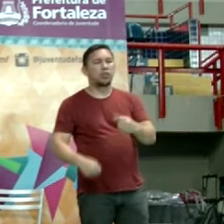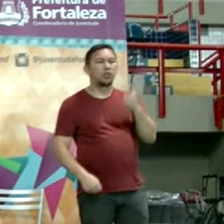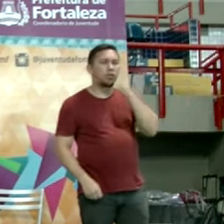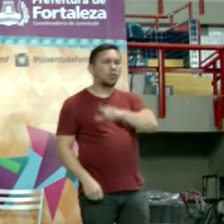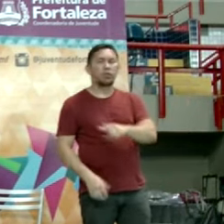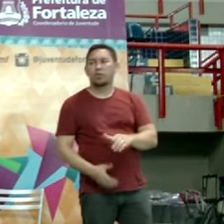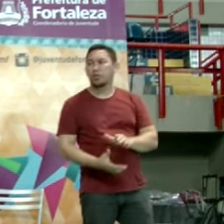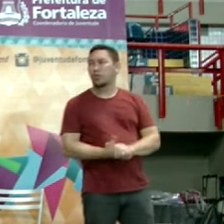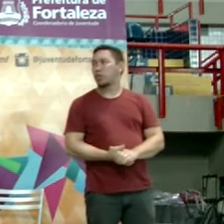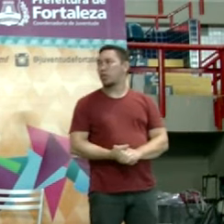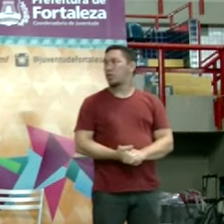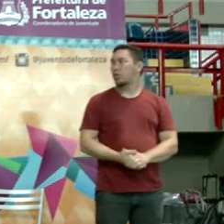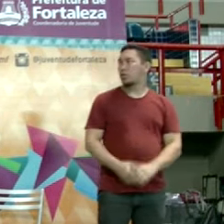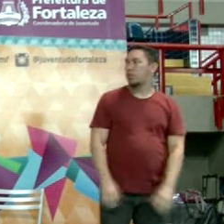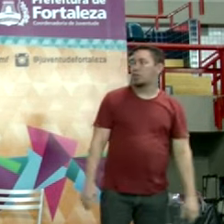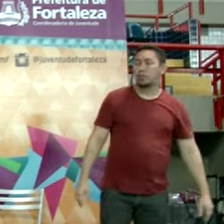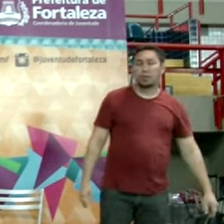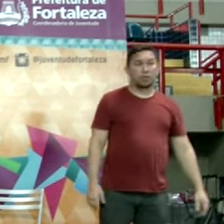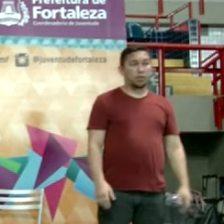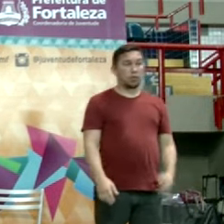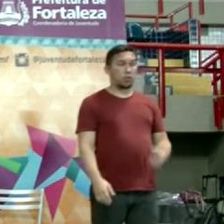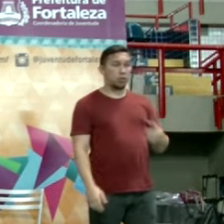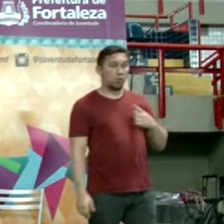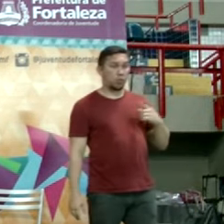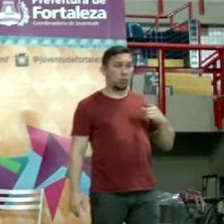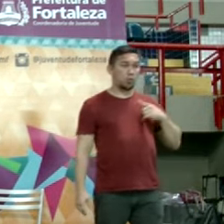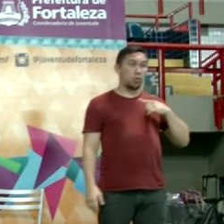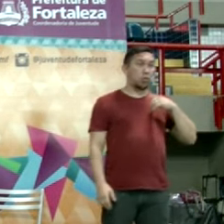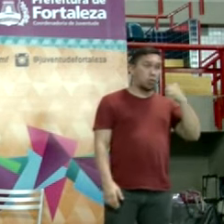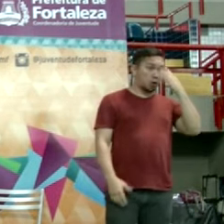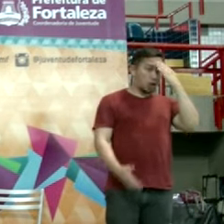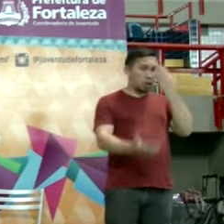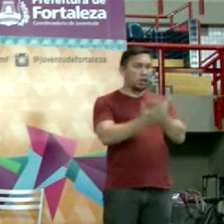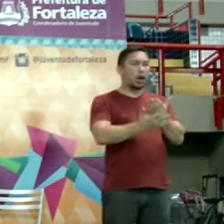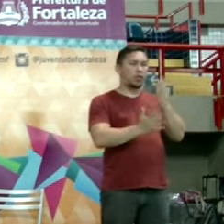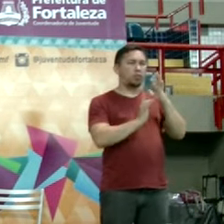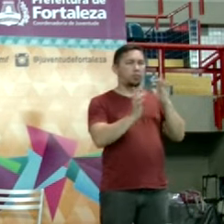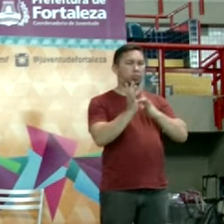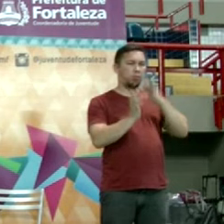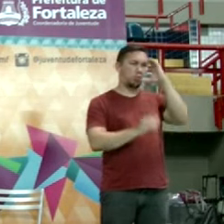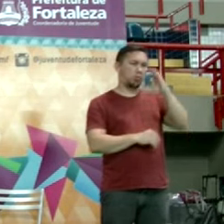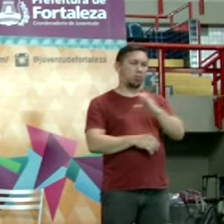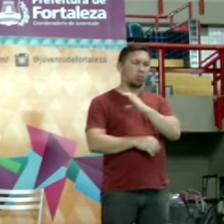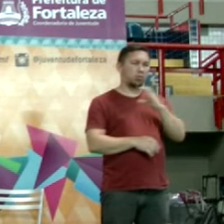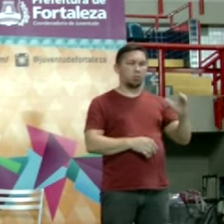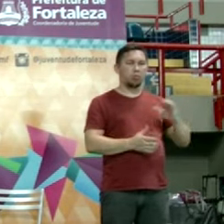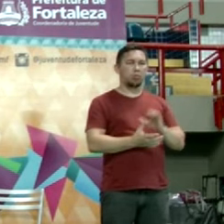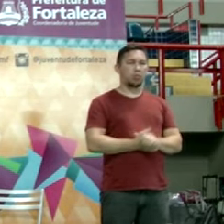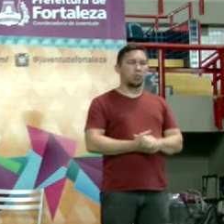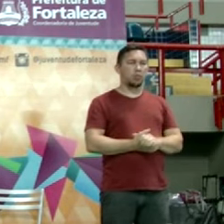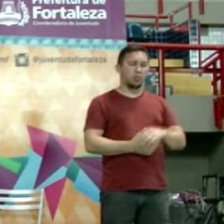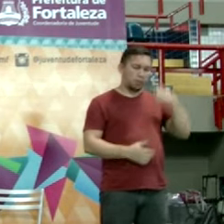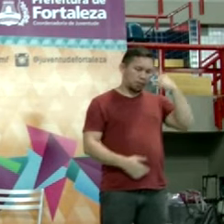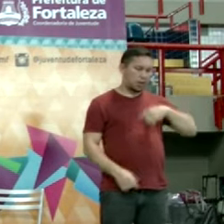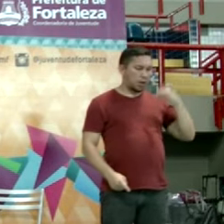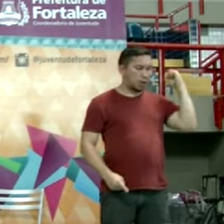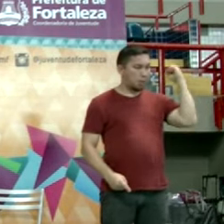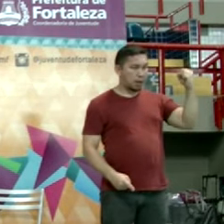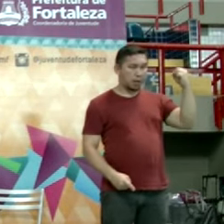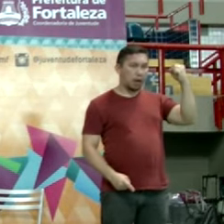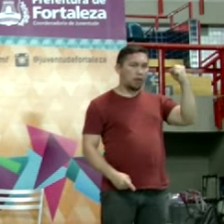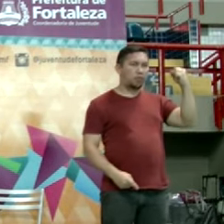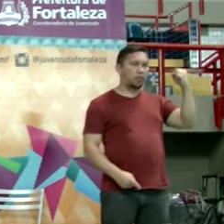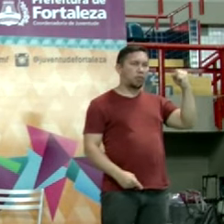Um dos maiores defensores do cristianismo, ele era completamente errado, matava